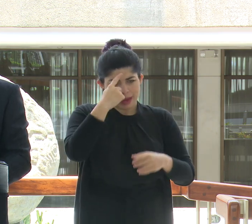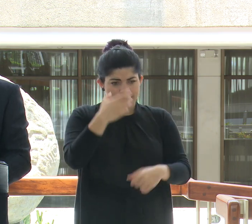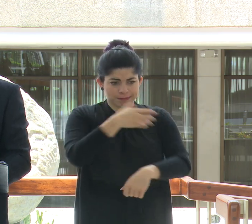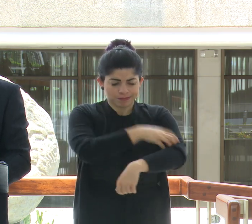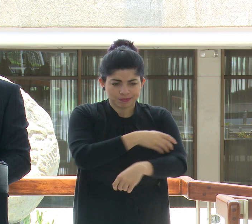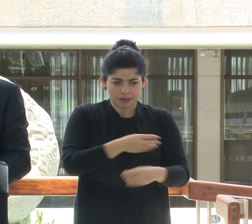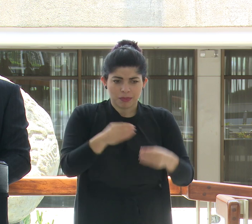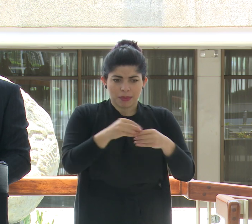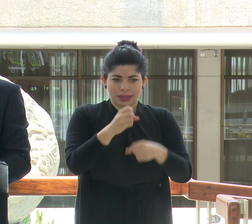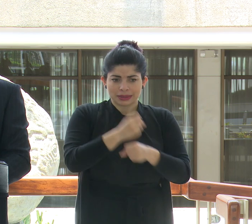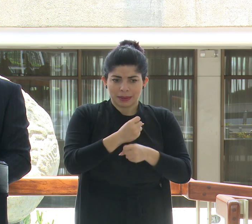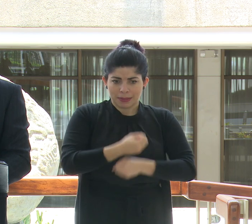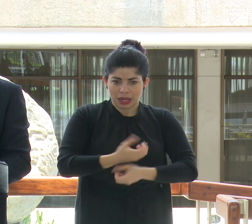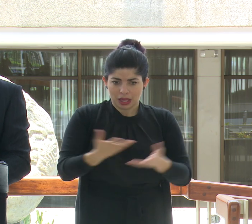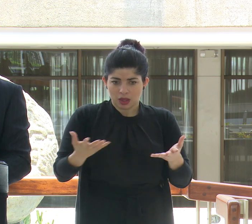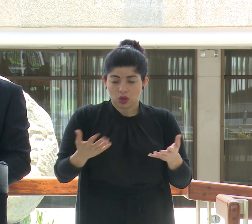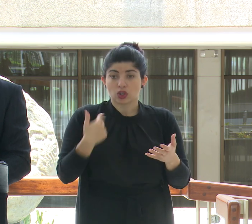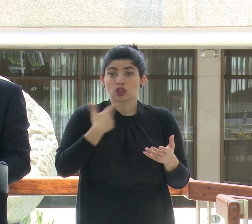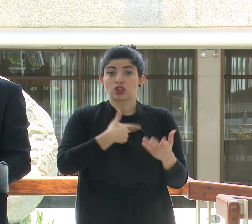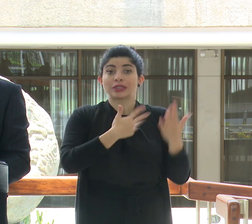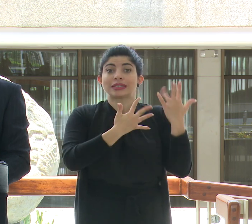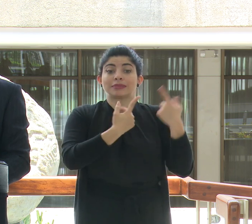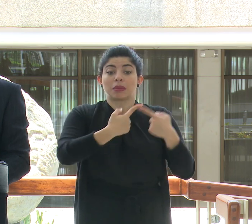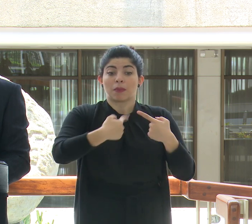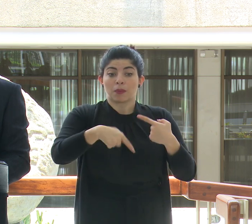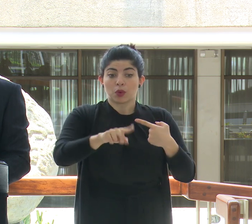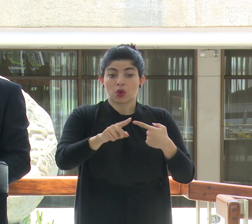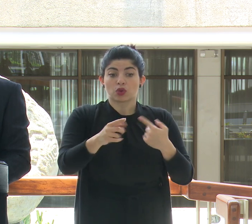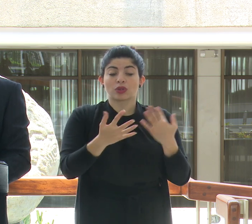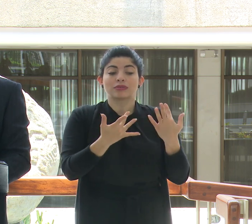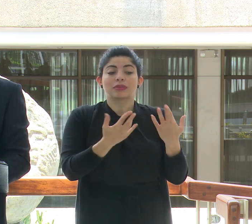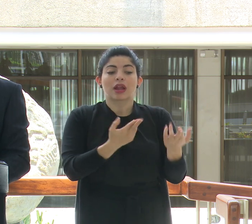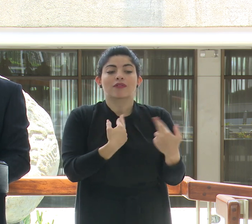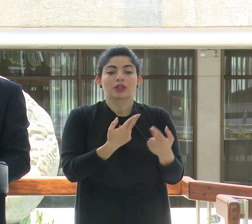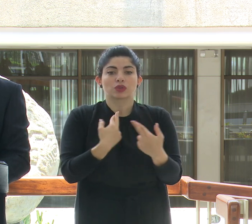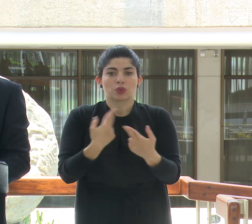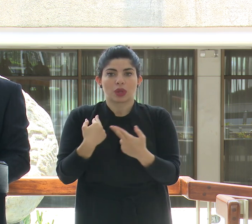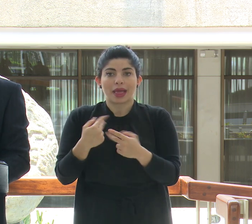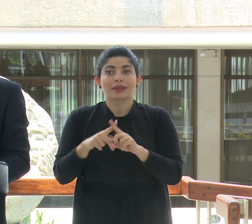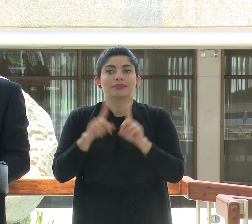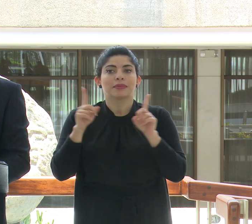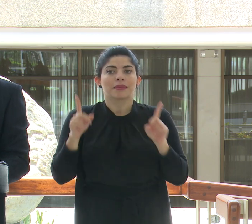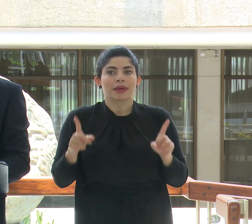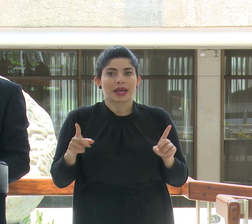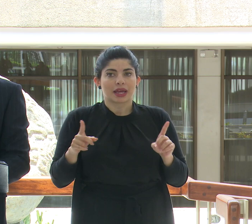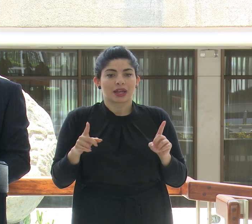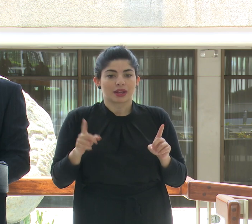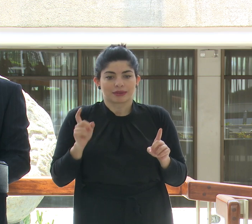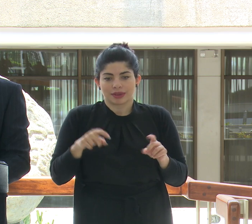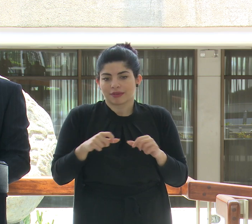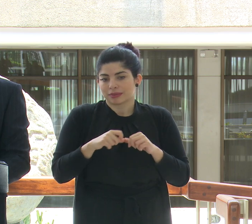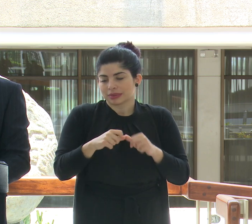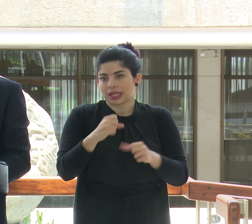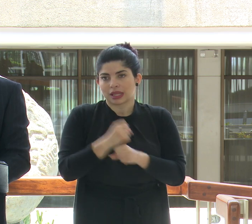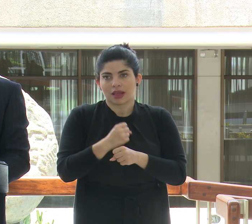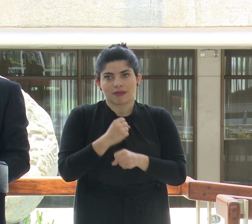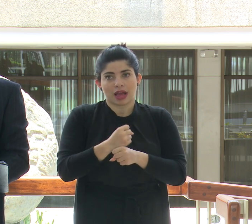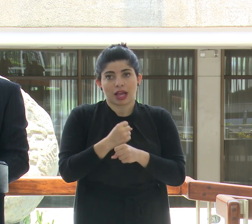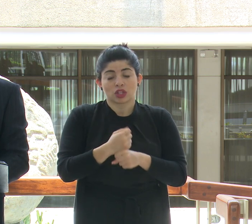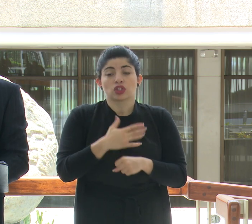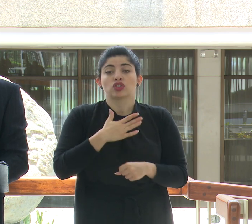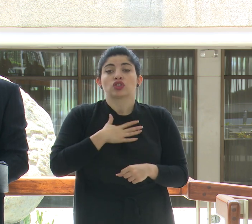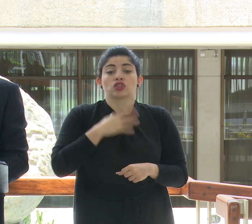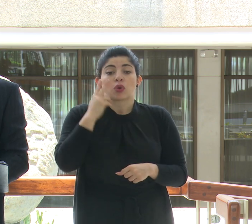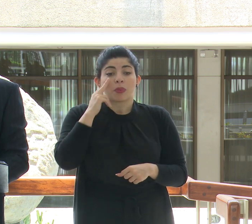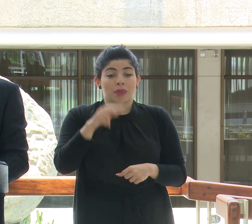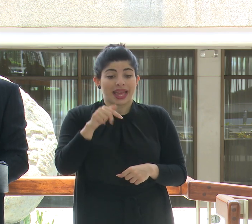generar más empleos. Y esperamos prontos resultados, pero sí tenemos que seguir trabajando. Yo preveo